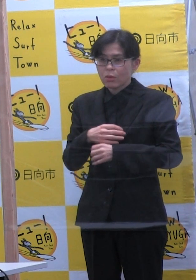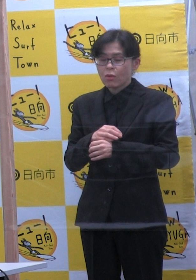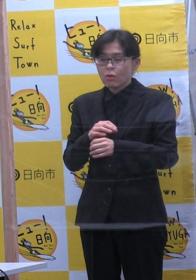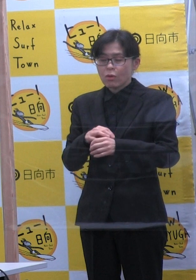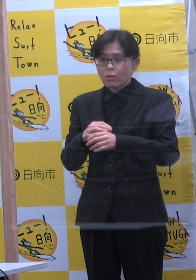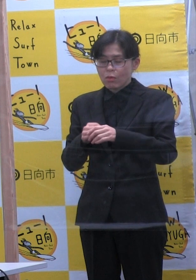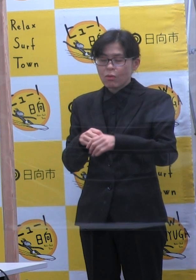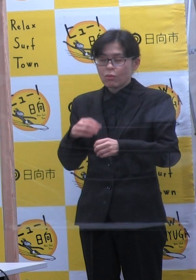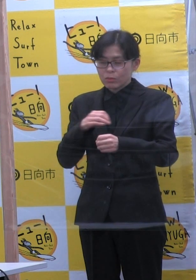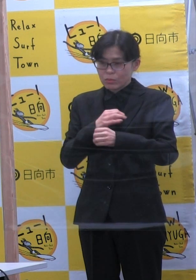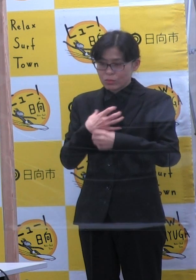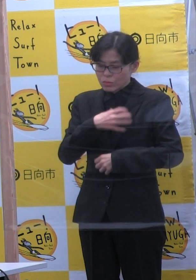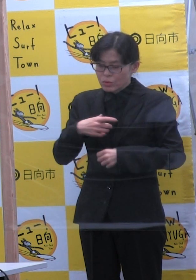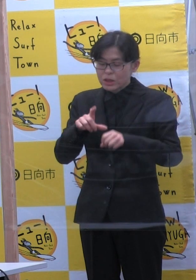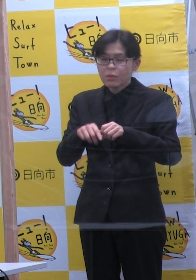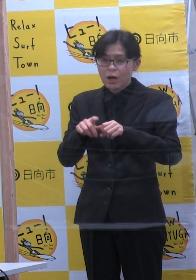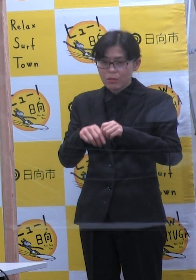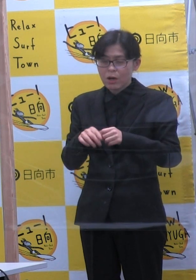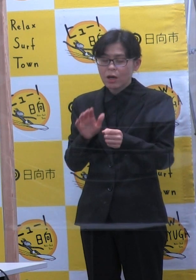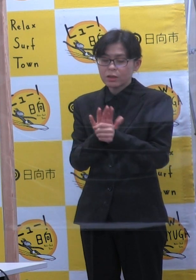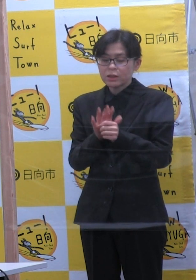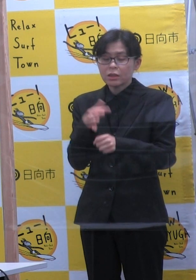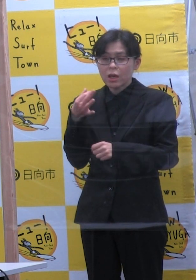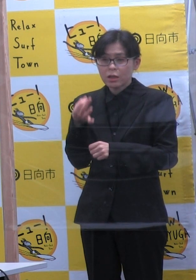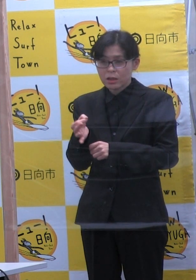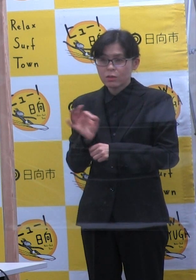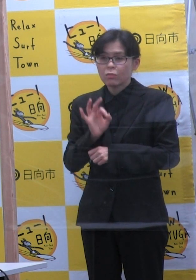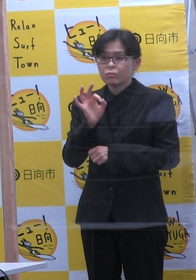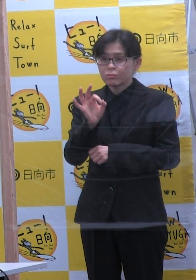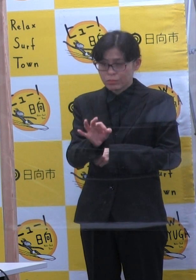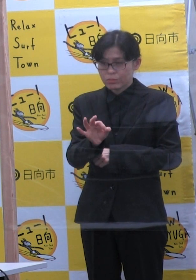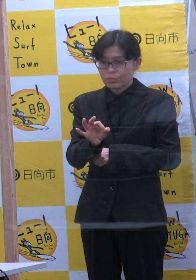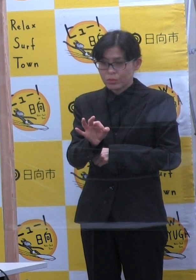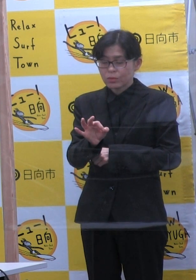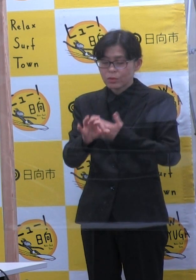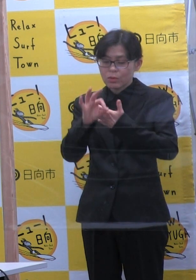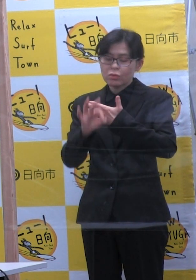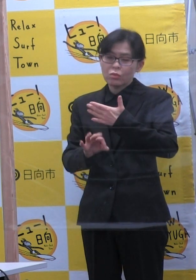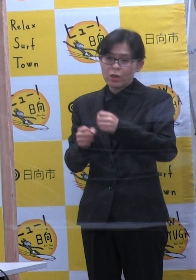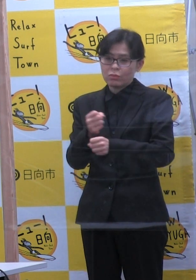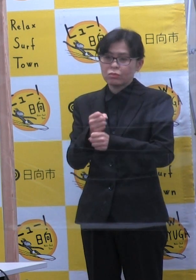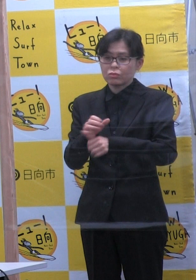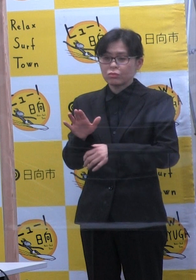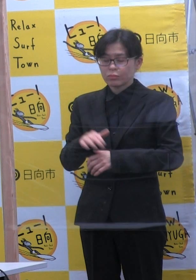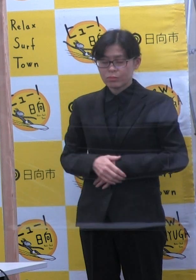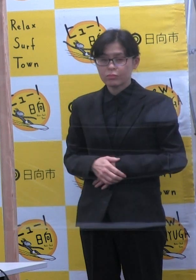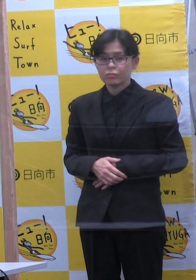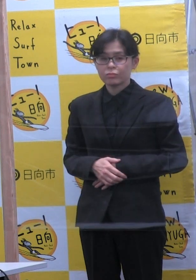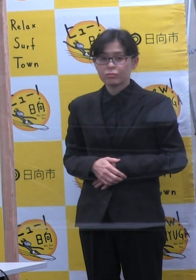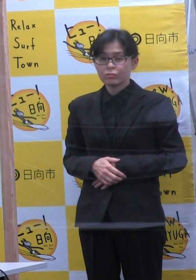した支援金の支給を行う等について規定をしています。